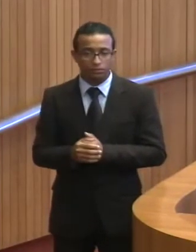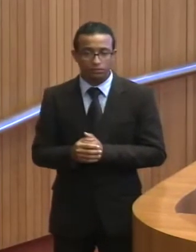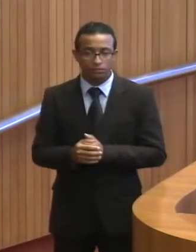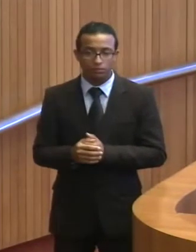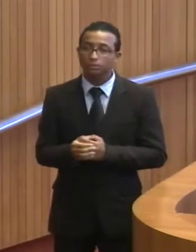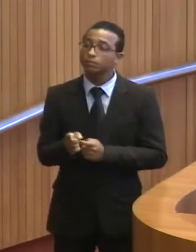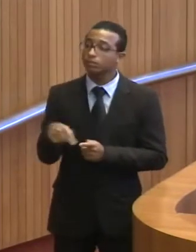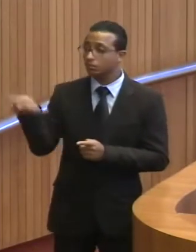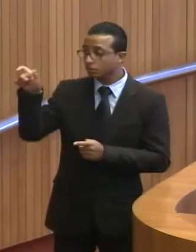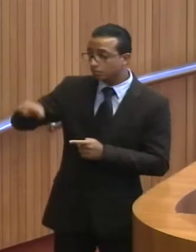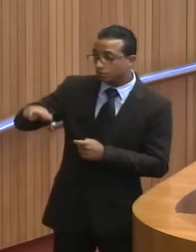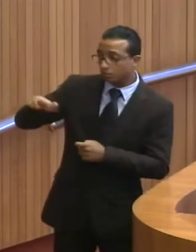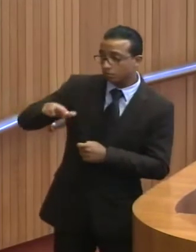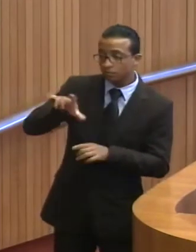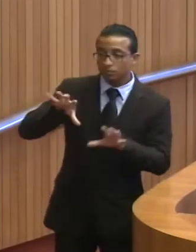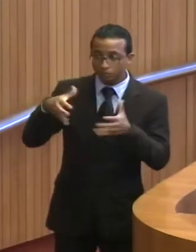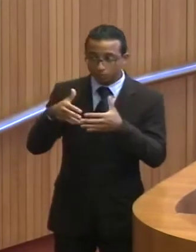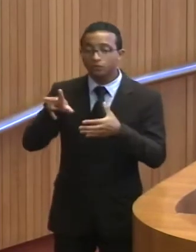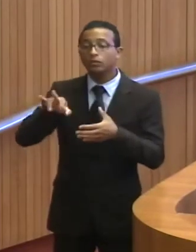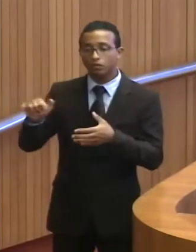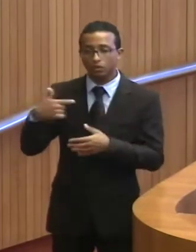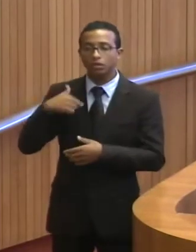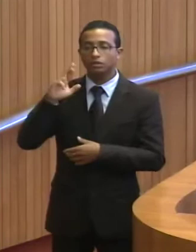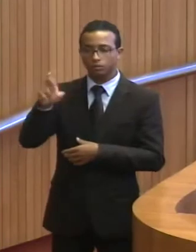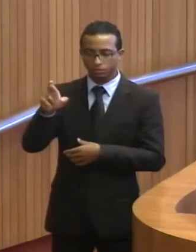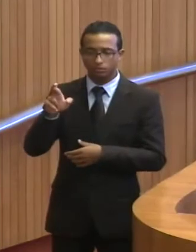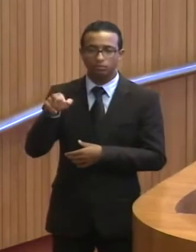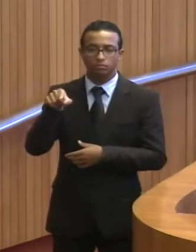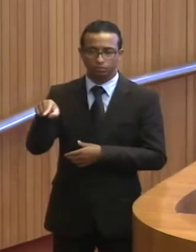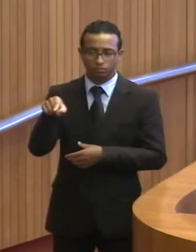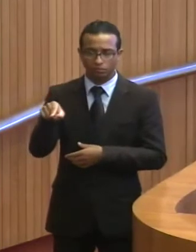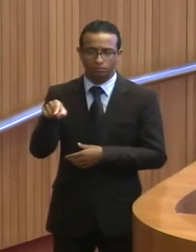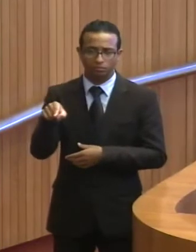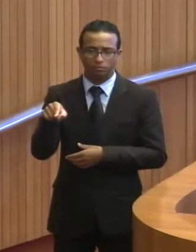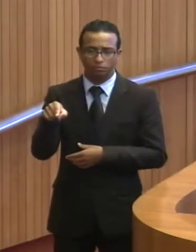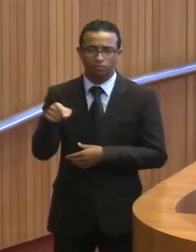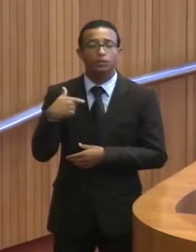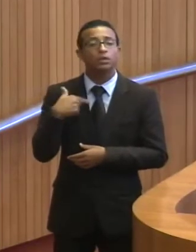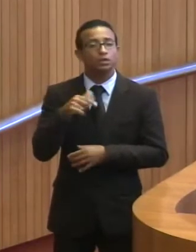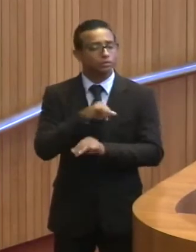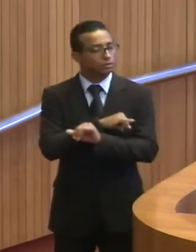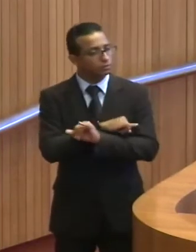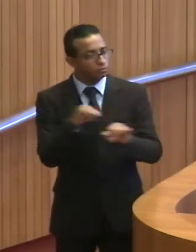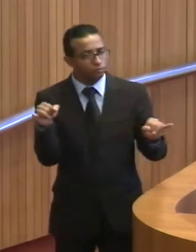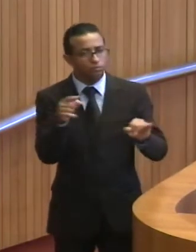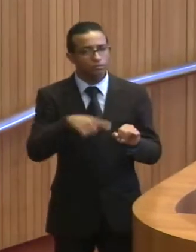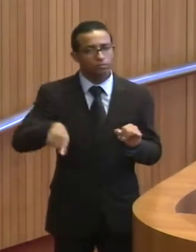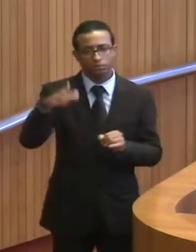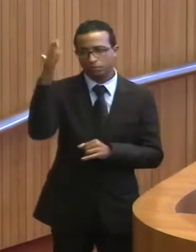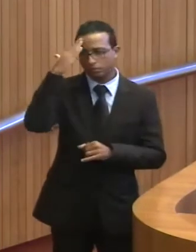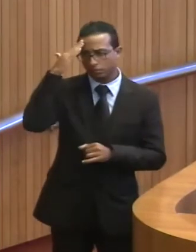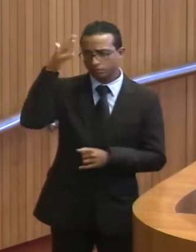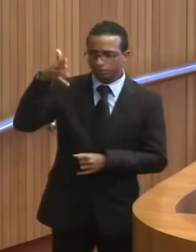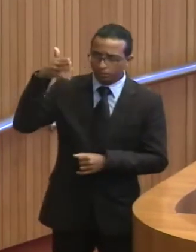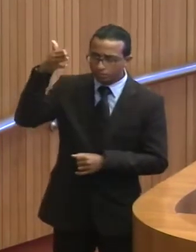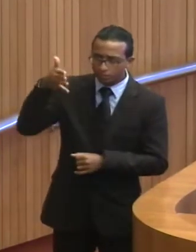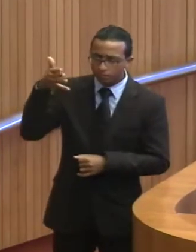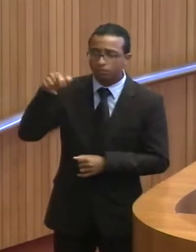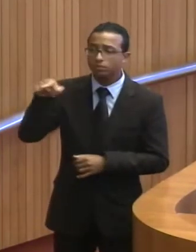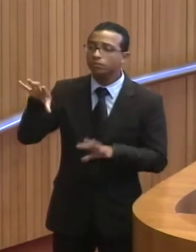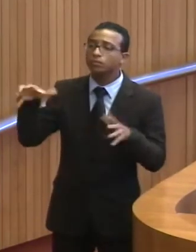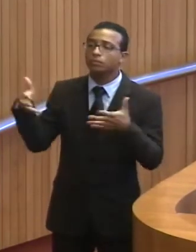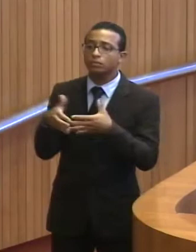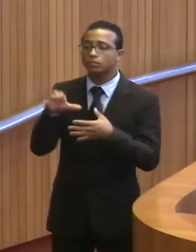E os caluniadores vão ter que responder por isso. Eu quero deixar isso muito claro nessa tribuna.